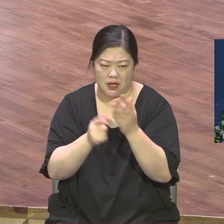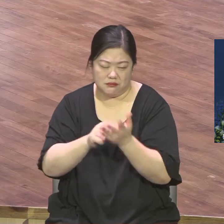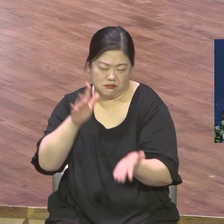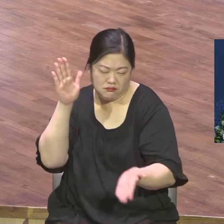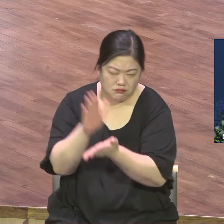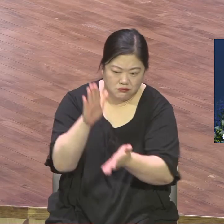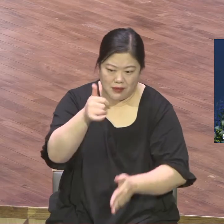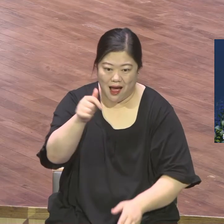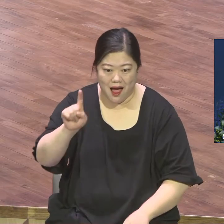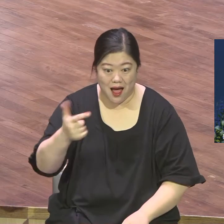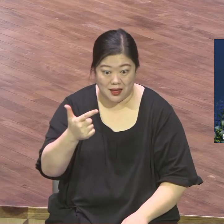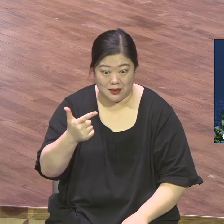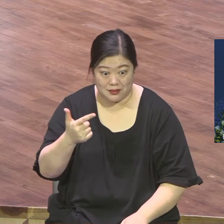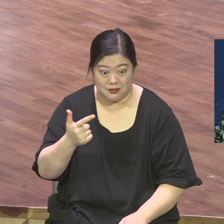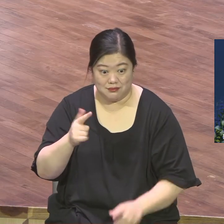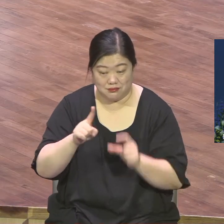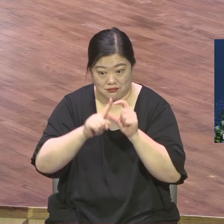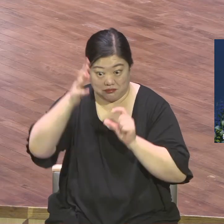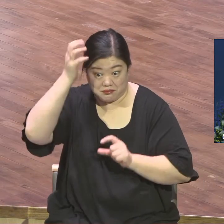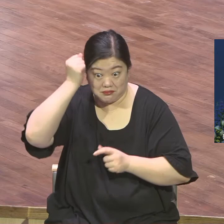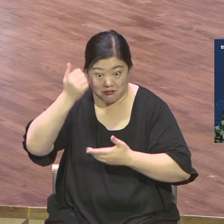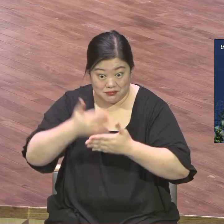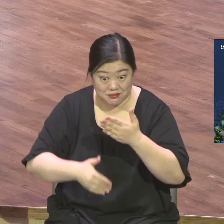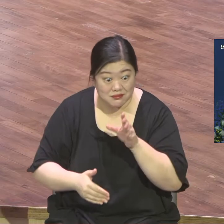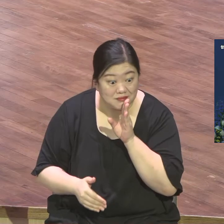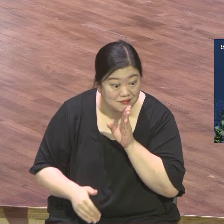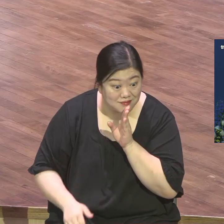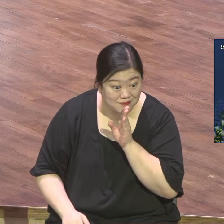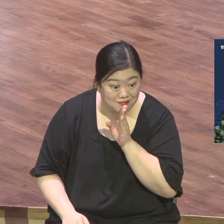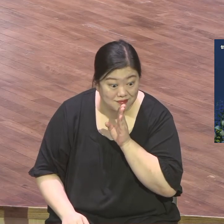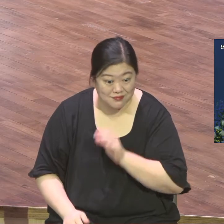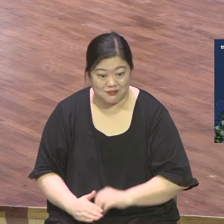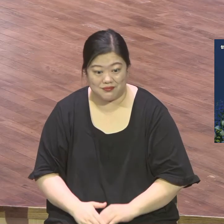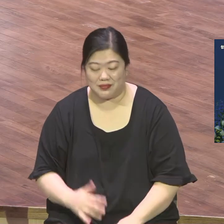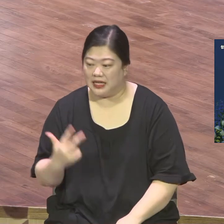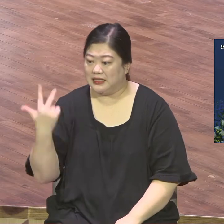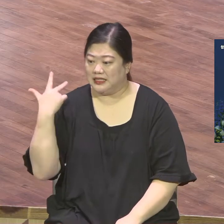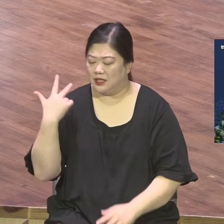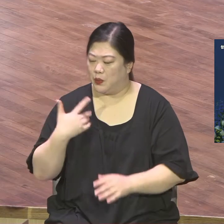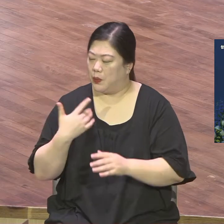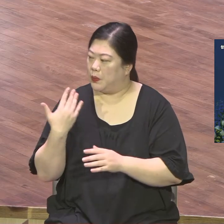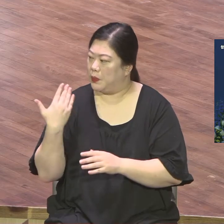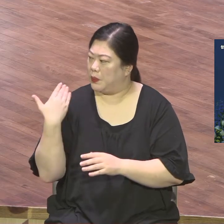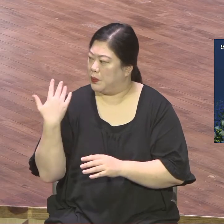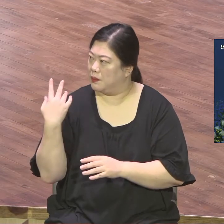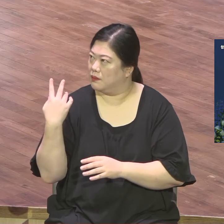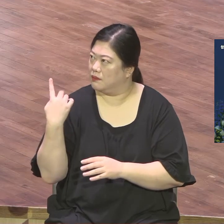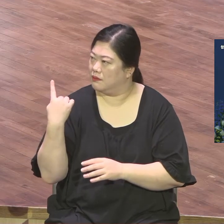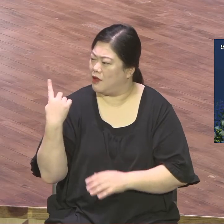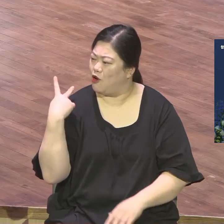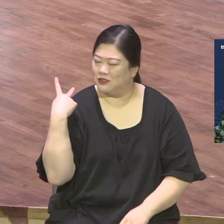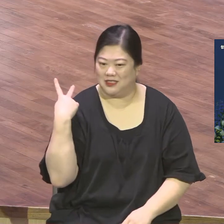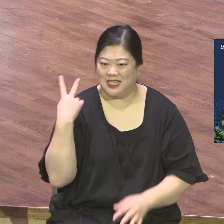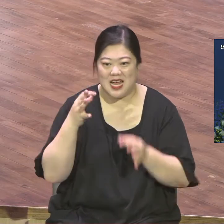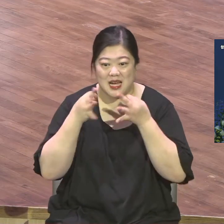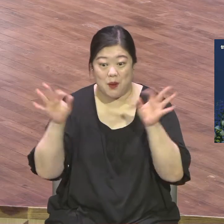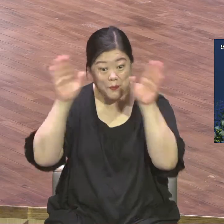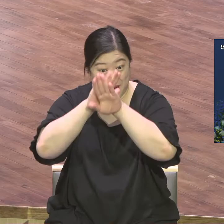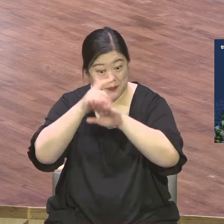믿습니다. 저는 지난 금요일 기도 시간에 자세히 말씀을 드린